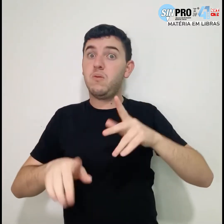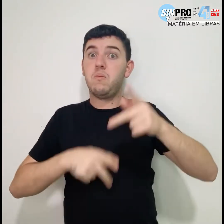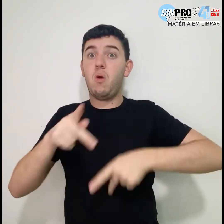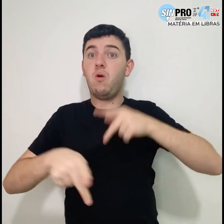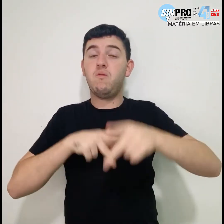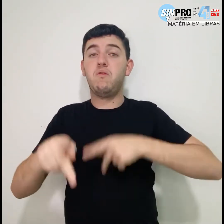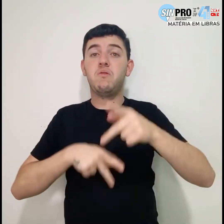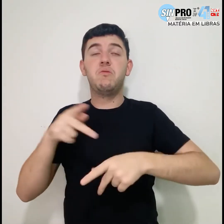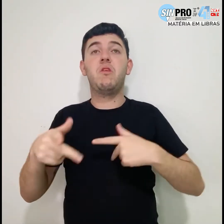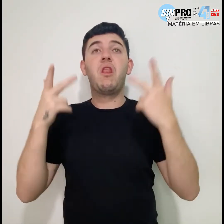acontecendo.